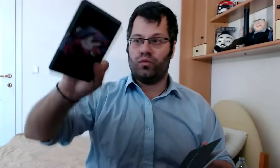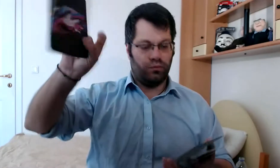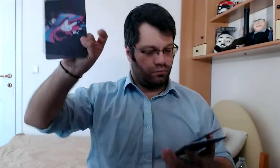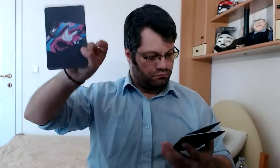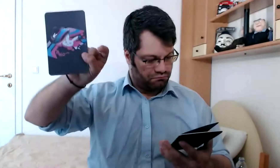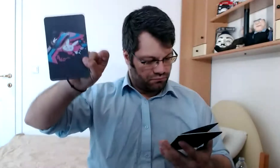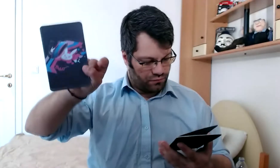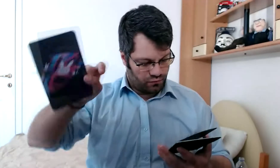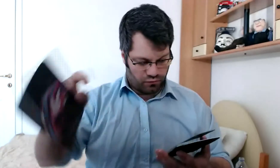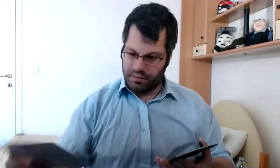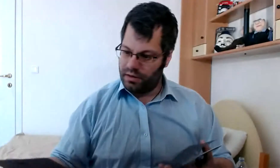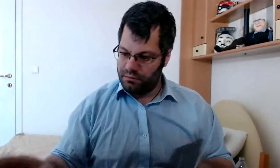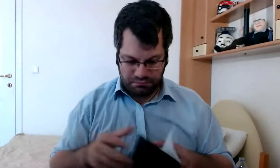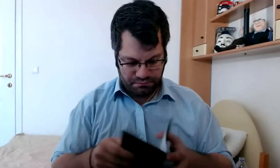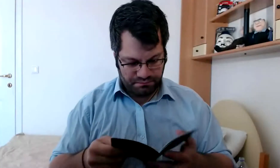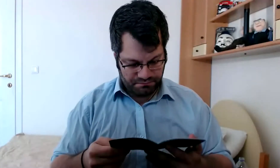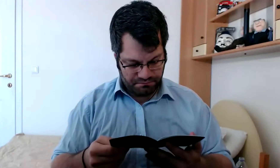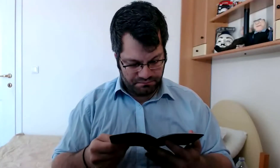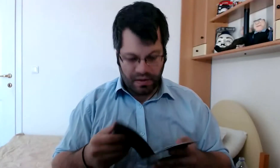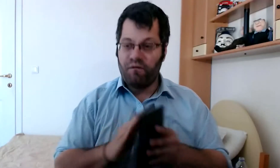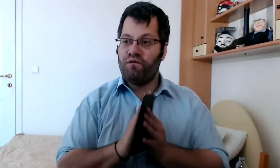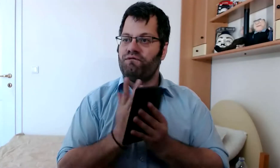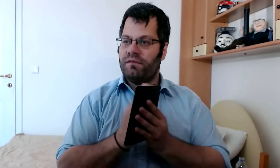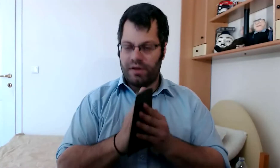Είναι αυτό εδώ, ένα βιβλιαράκι,